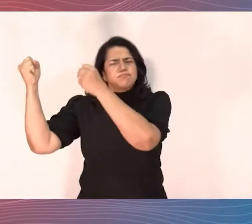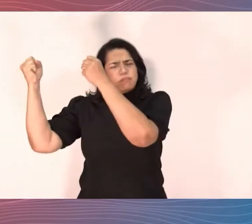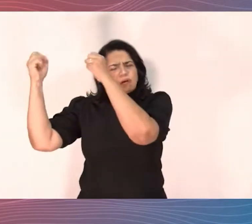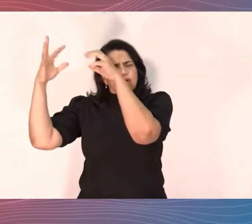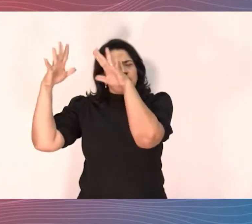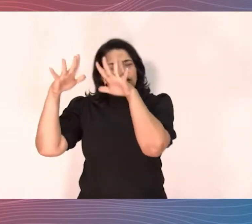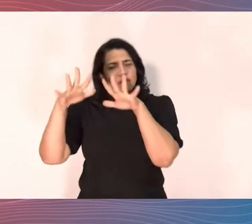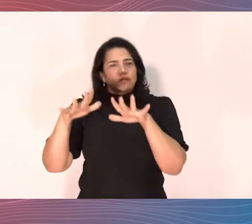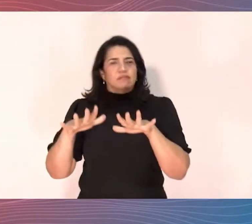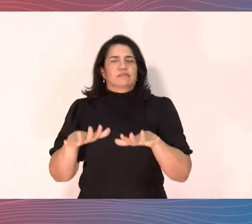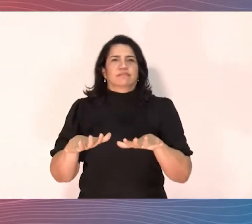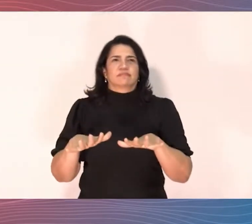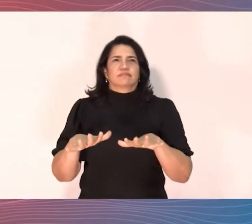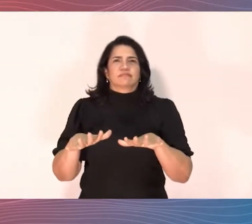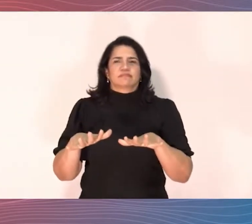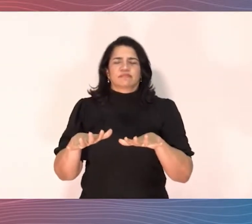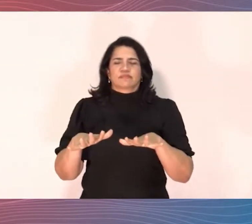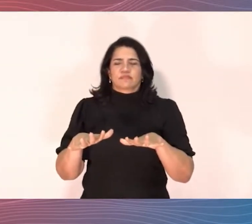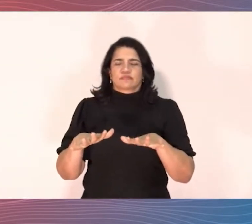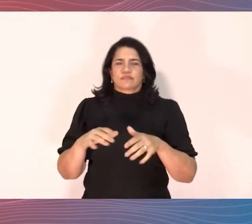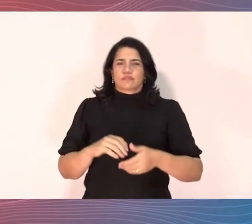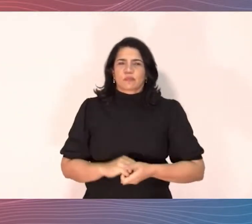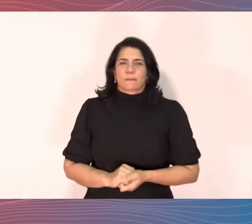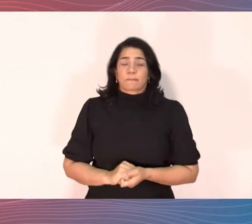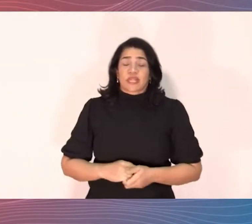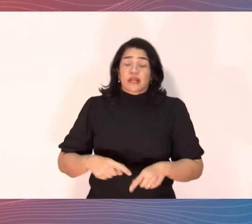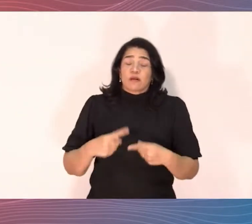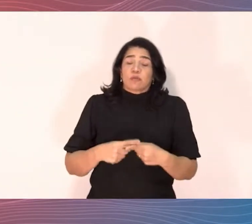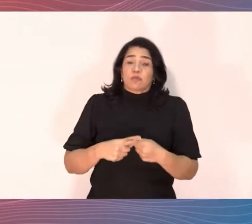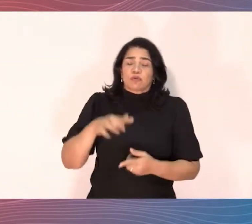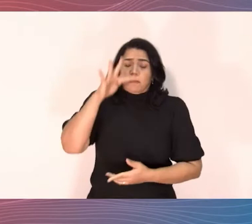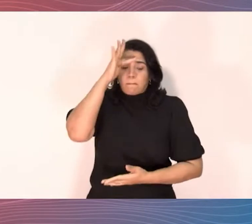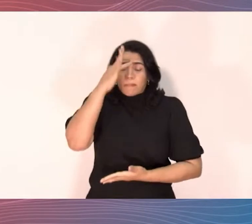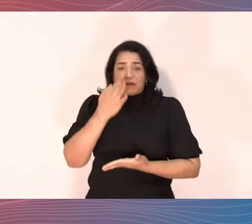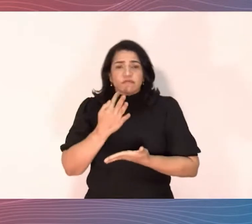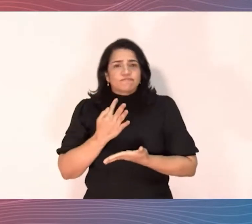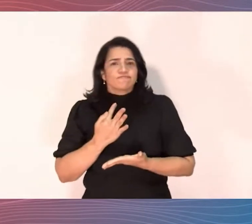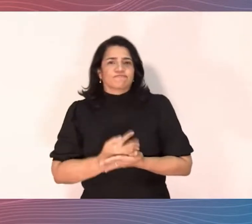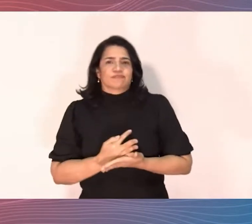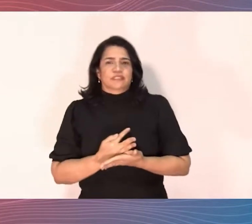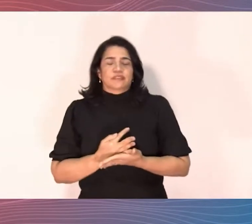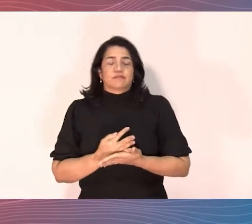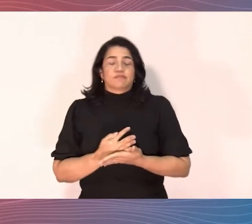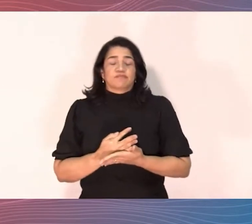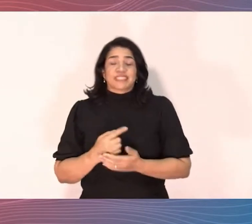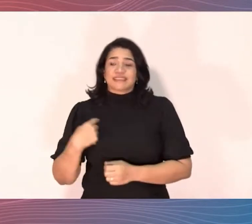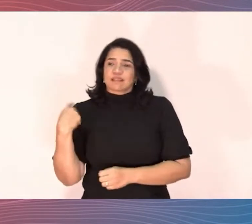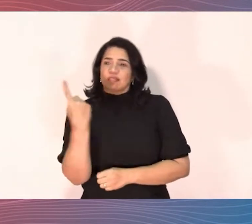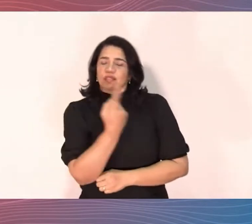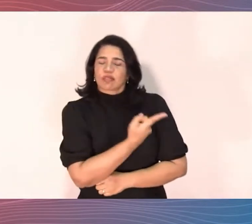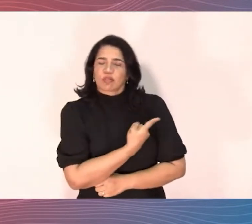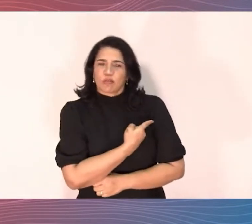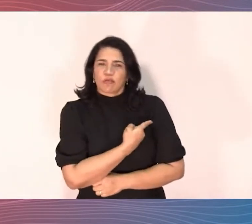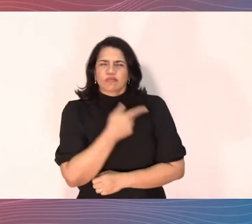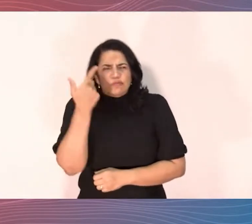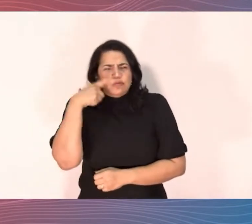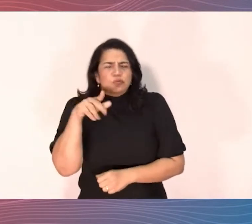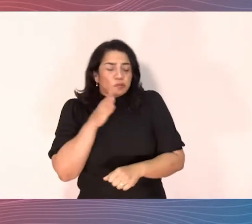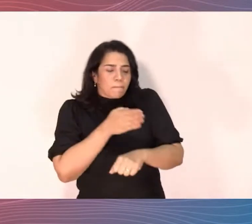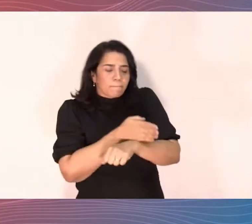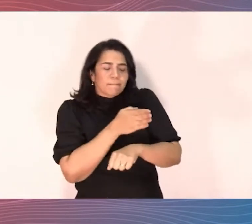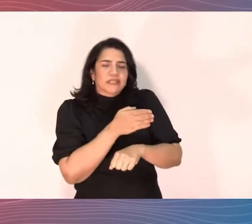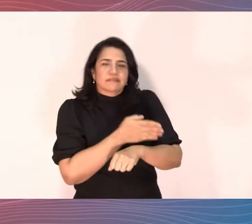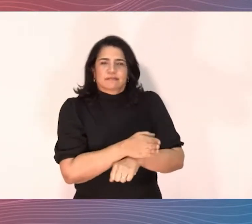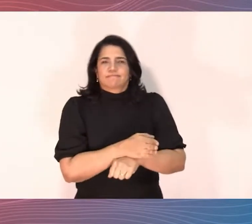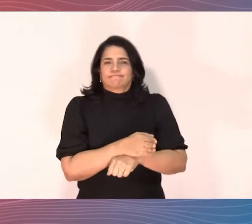veio o próprio Deus. Porque pela fé nós temos acesso às coisas espirituais, onde está o próprio Deus. E Deus